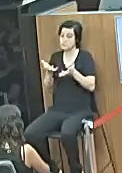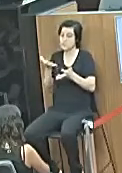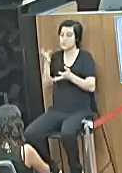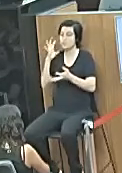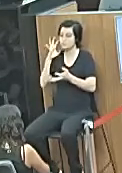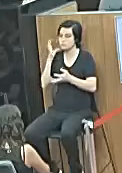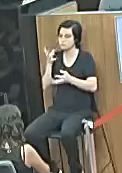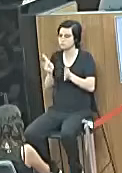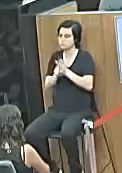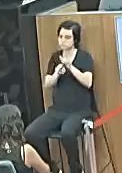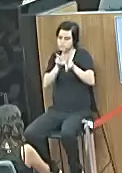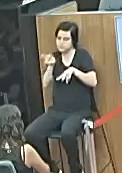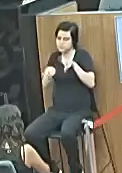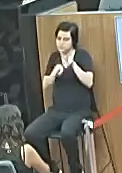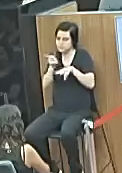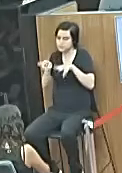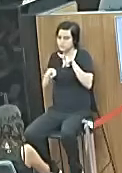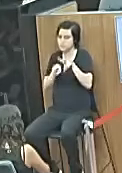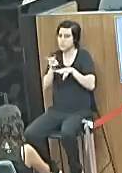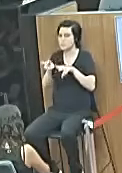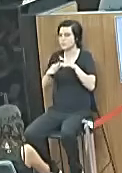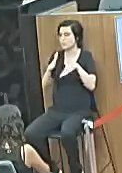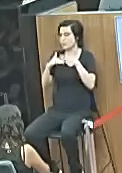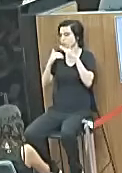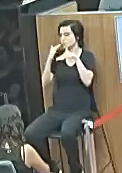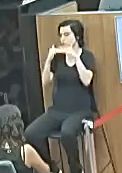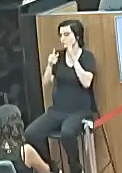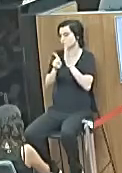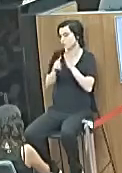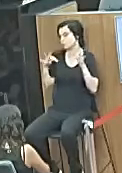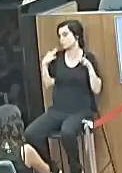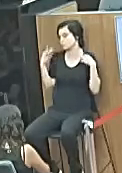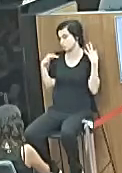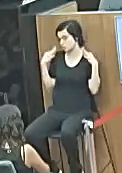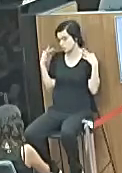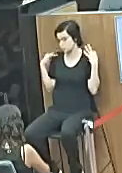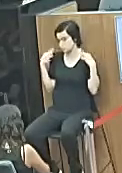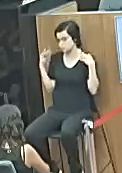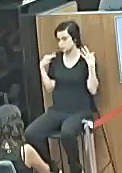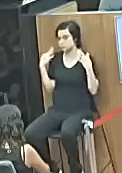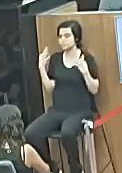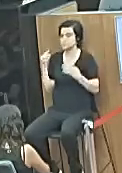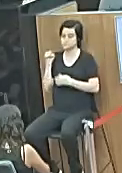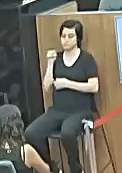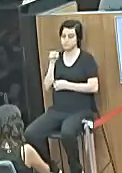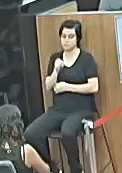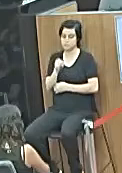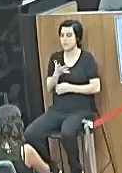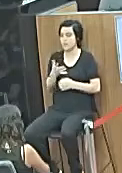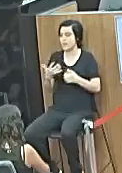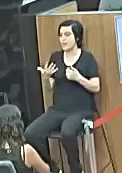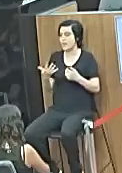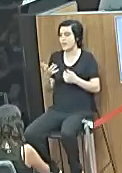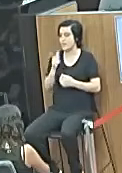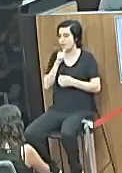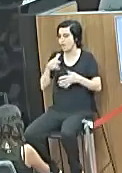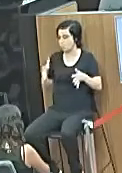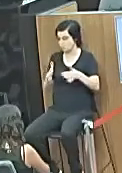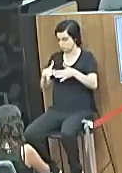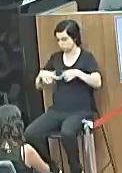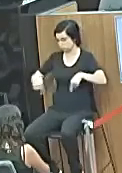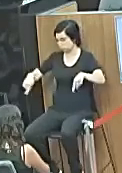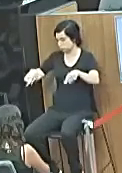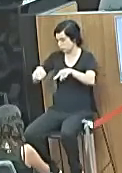diagnóstico da cadeia produtiva do turismo náutico na represa de furnas em parceria